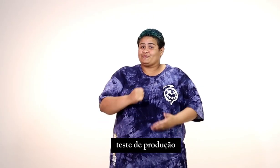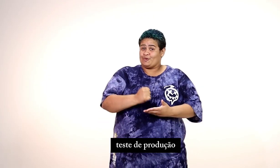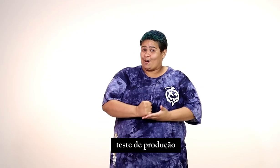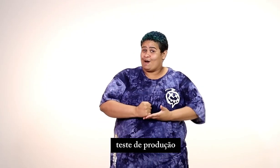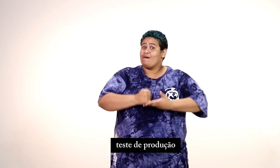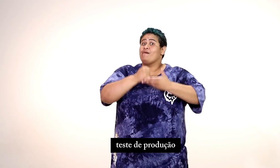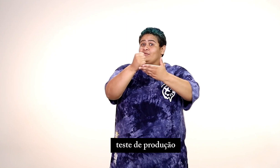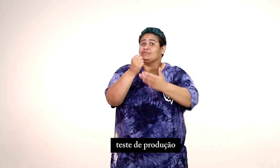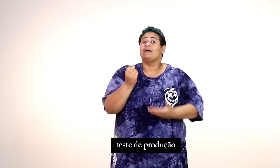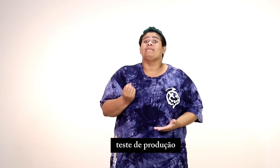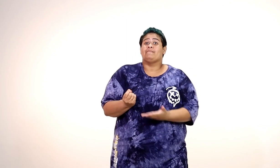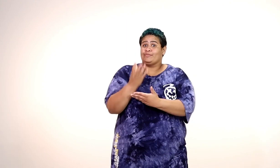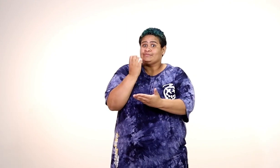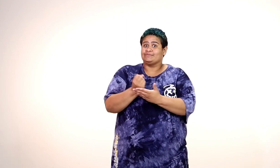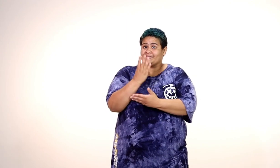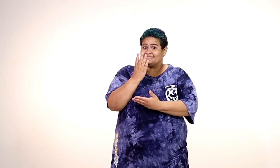assistente de produção,